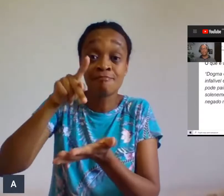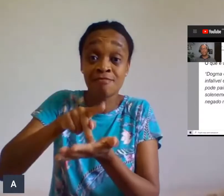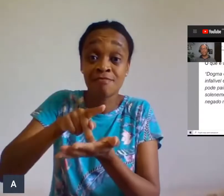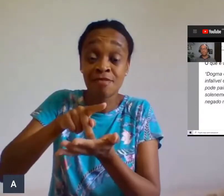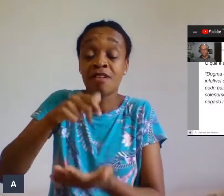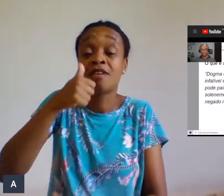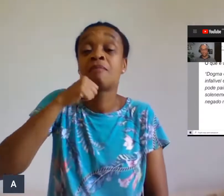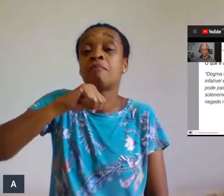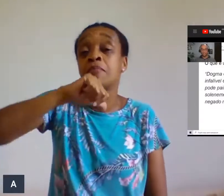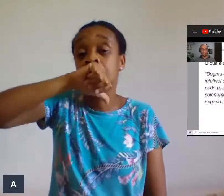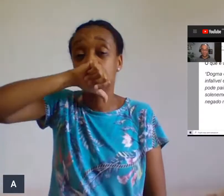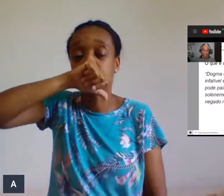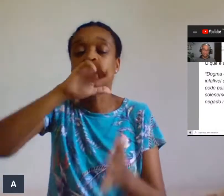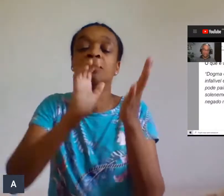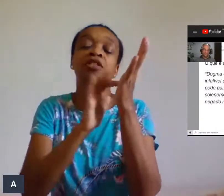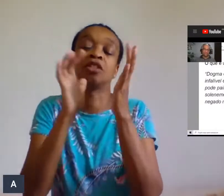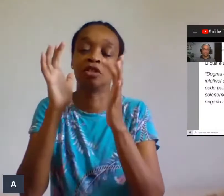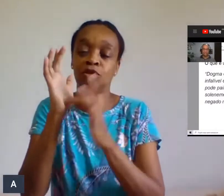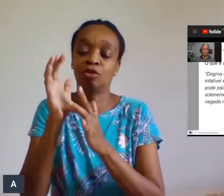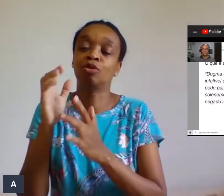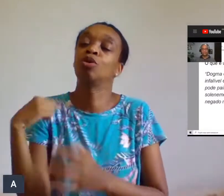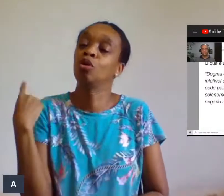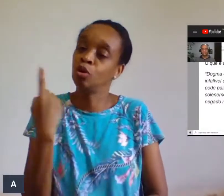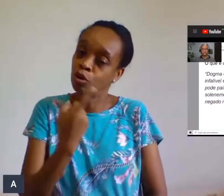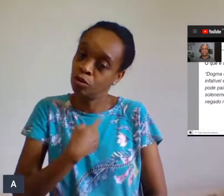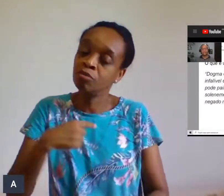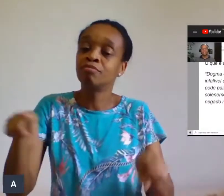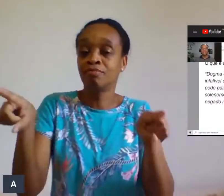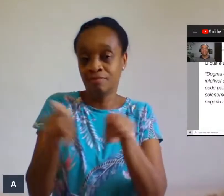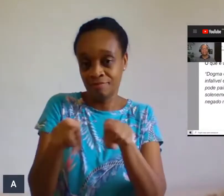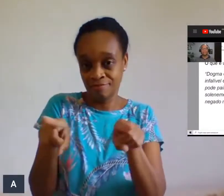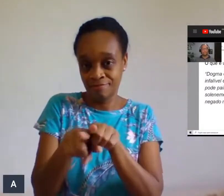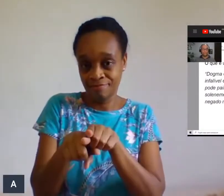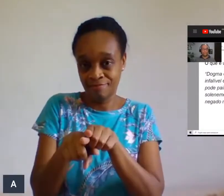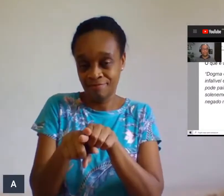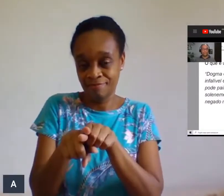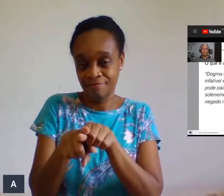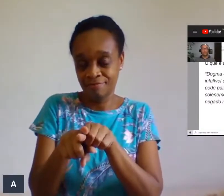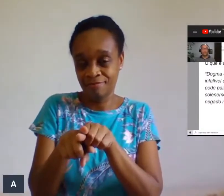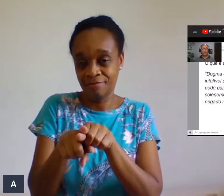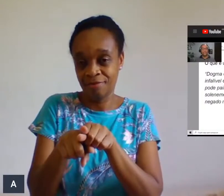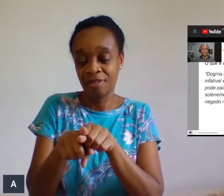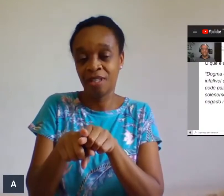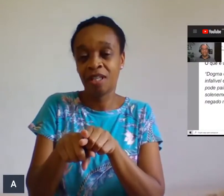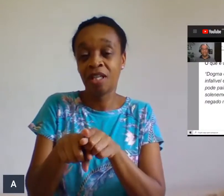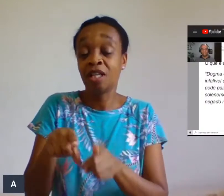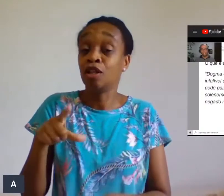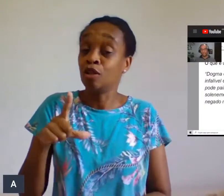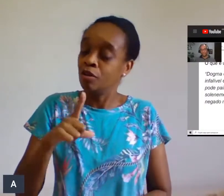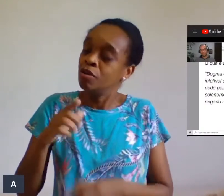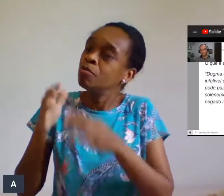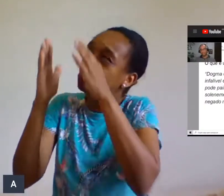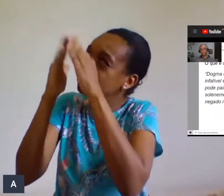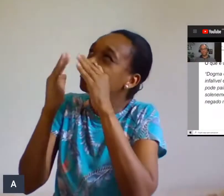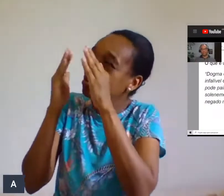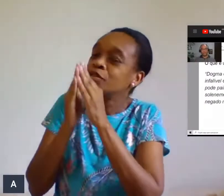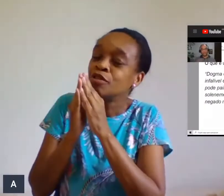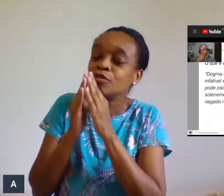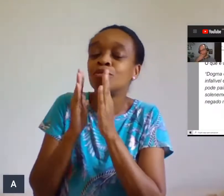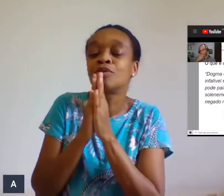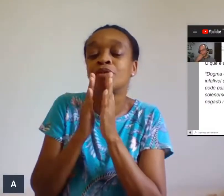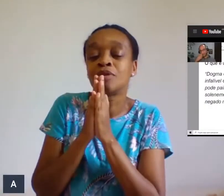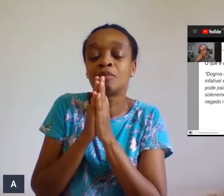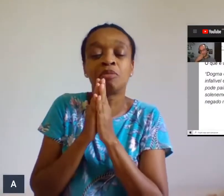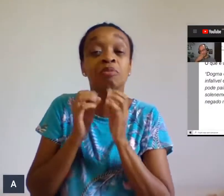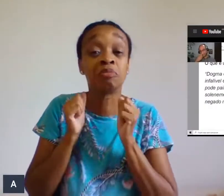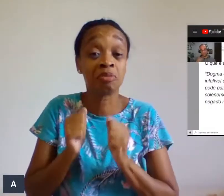mãe de Jesus. E nossa mãe também. Nossa mãe também. Podemos recorrer a ela. Podíamos aqui fazer